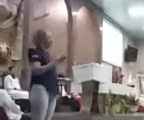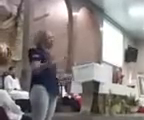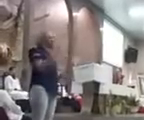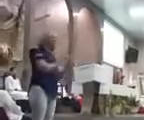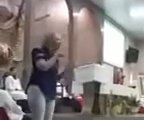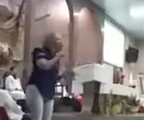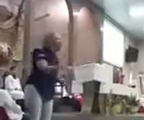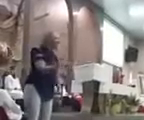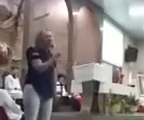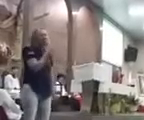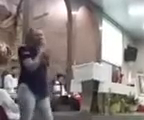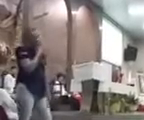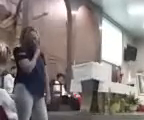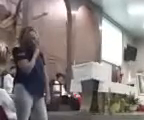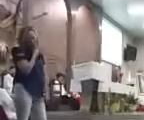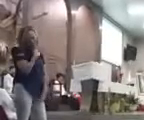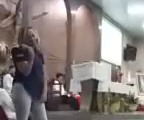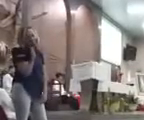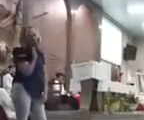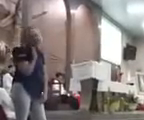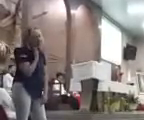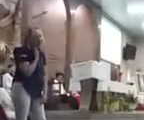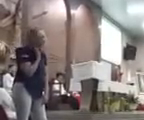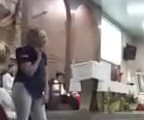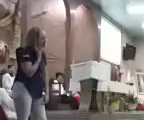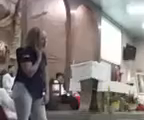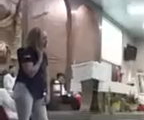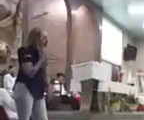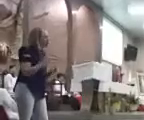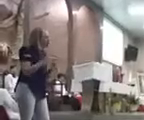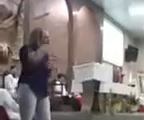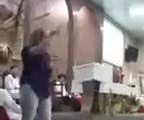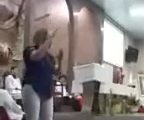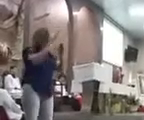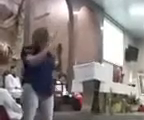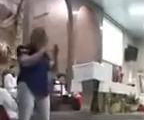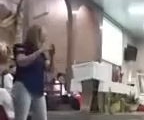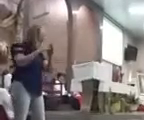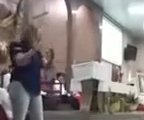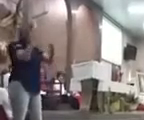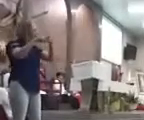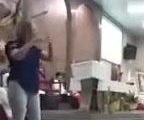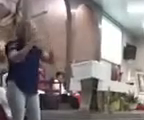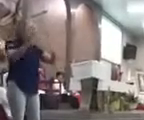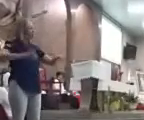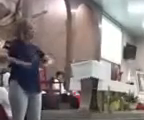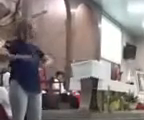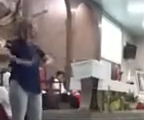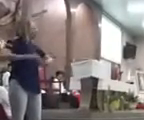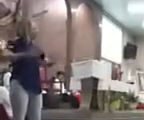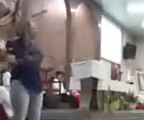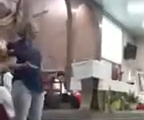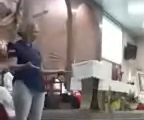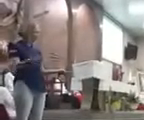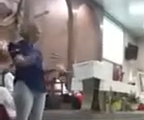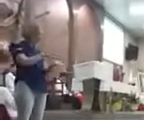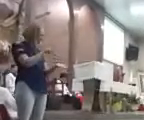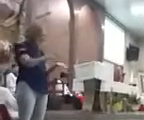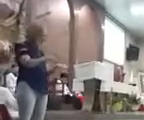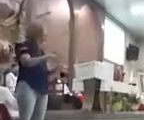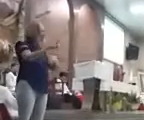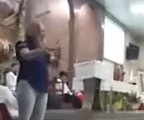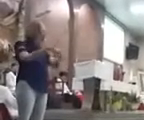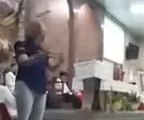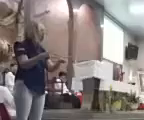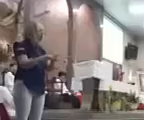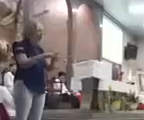acabrunhado, entristecido, de que você faz a experiência na sua casa, de tanto sofrimento, tanta dor, de querer mudar as